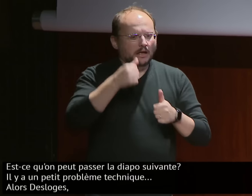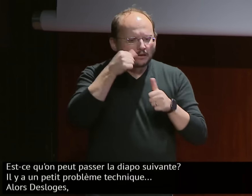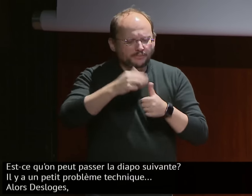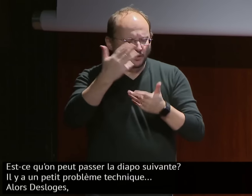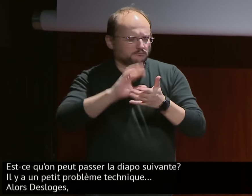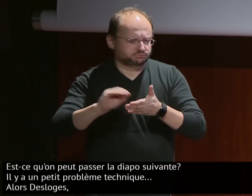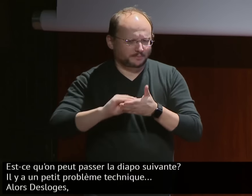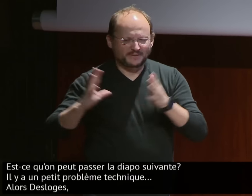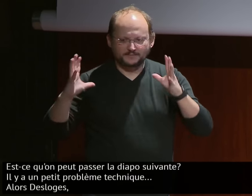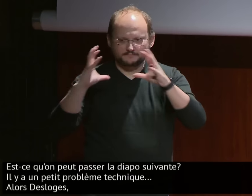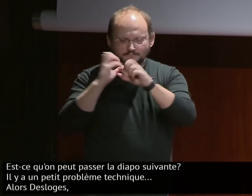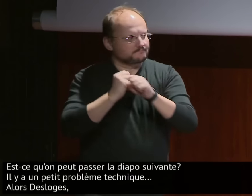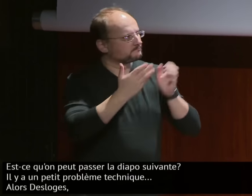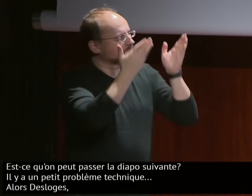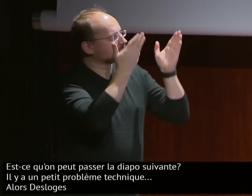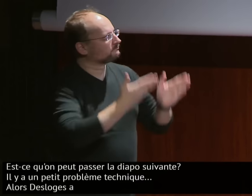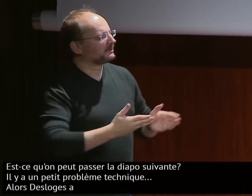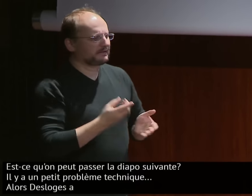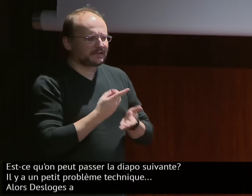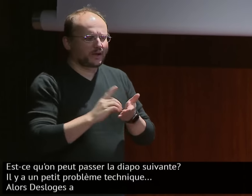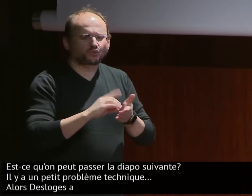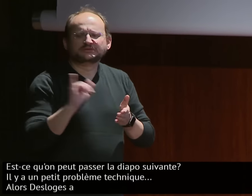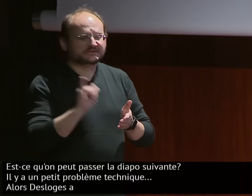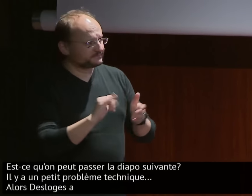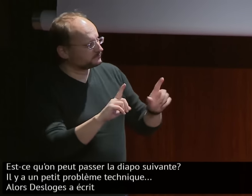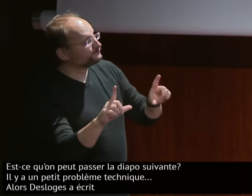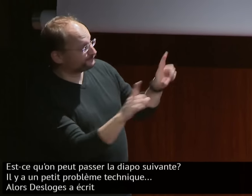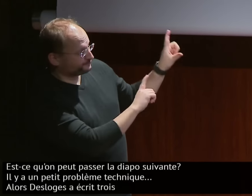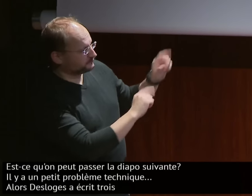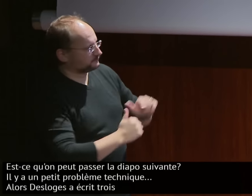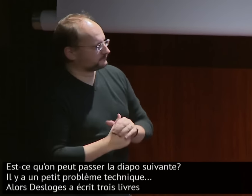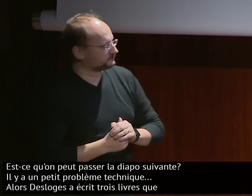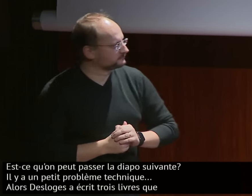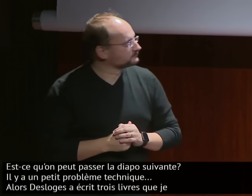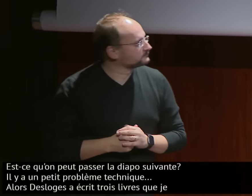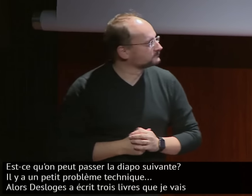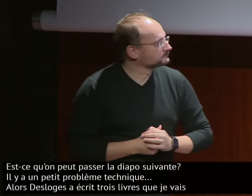Donc, a écrit 3 livres donc, que je vais vous présenter.